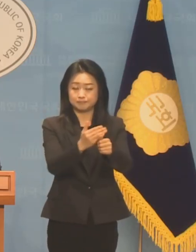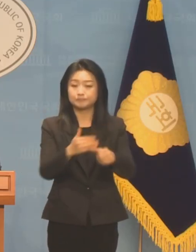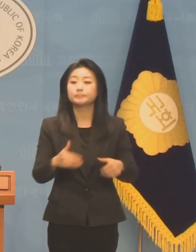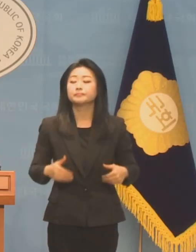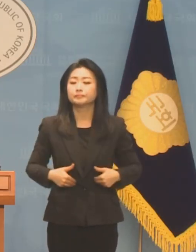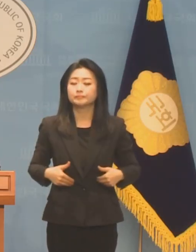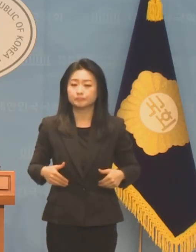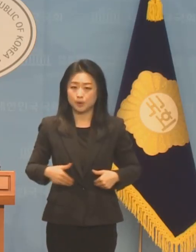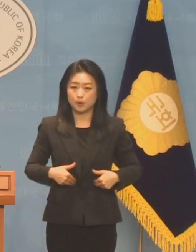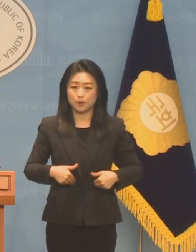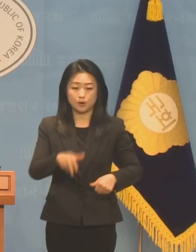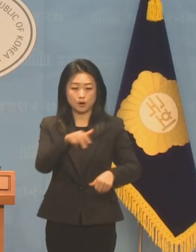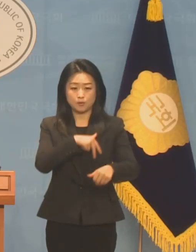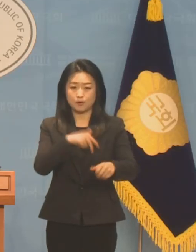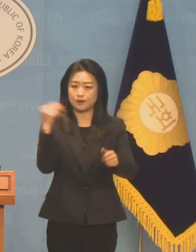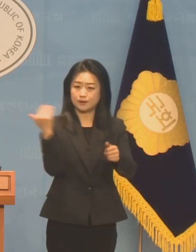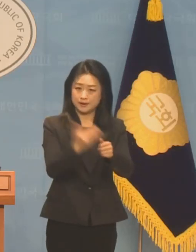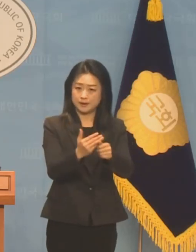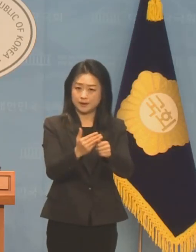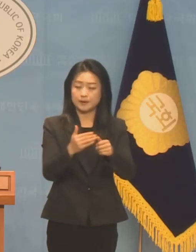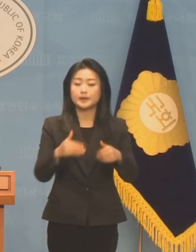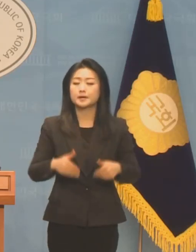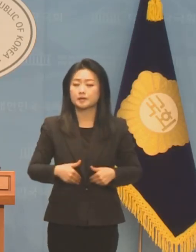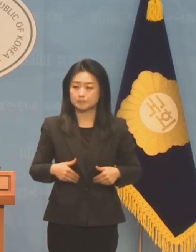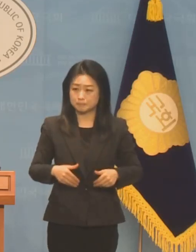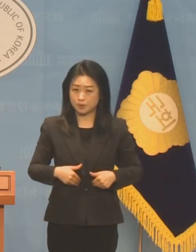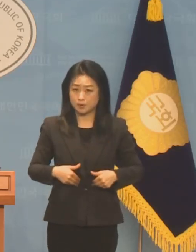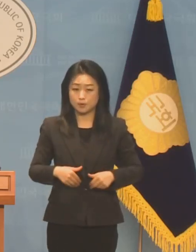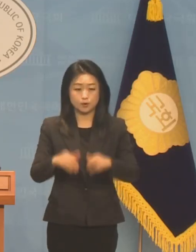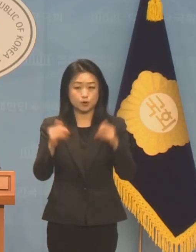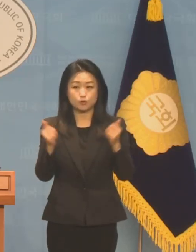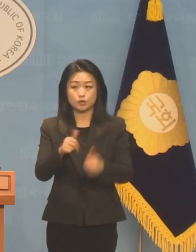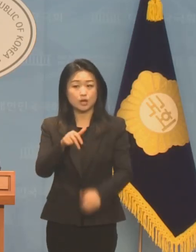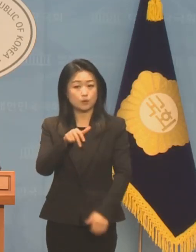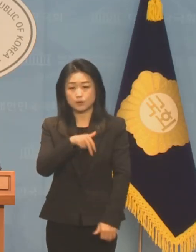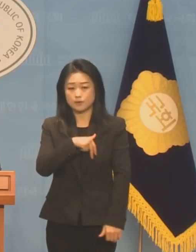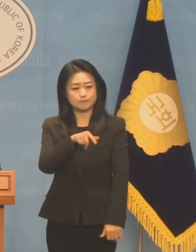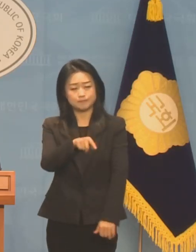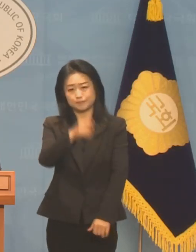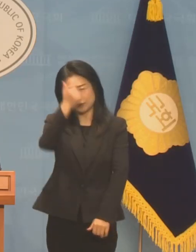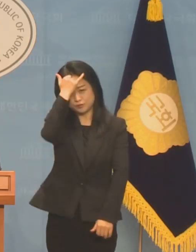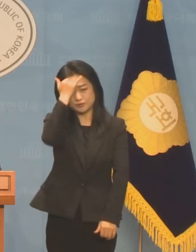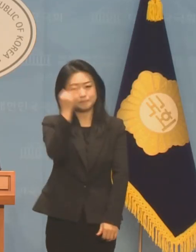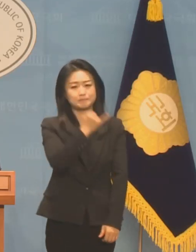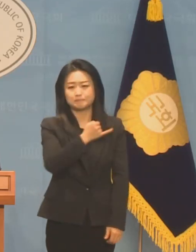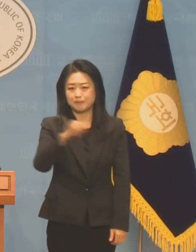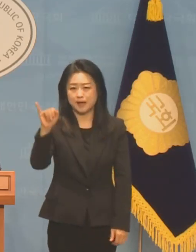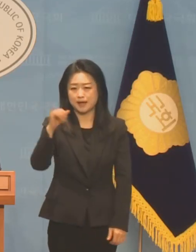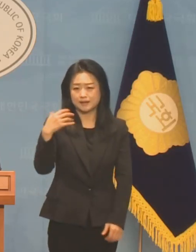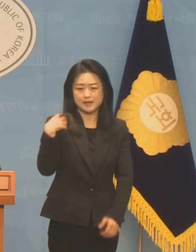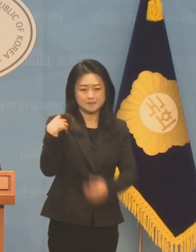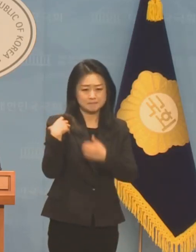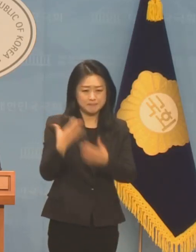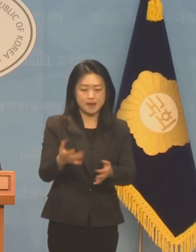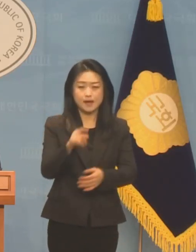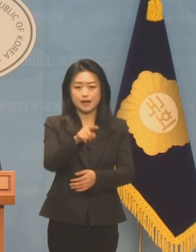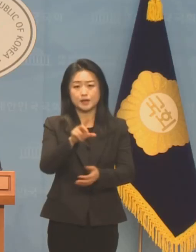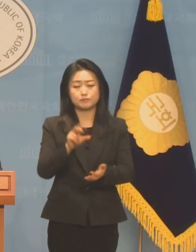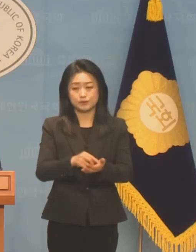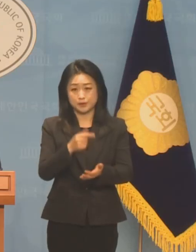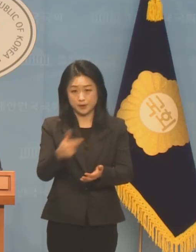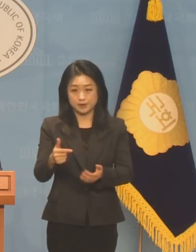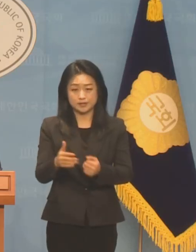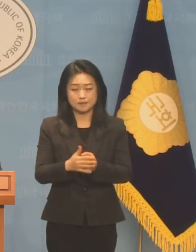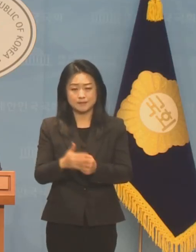이는 특정 정당의 문제가 아닙니다. 국회의원으로서의 기본 윤리와 책임감을 바로 세우는